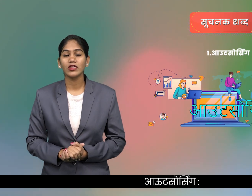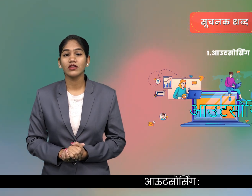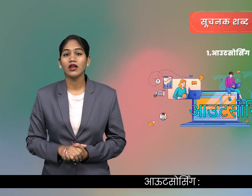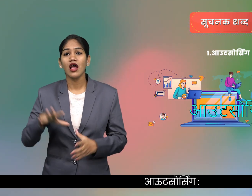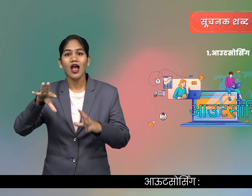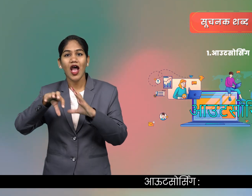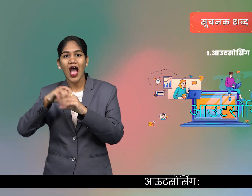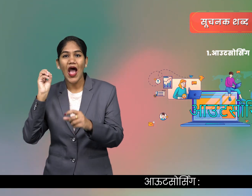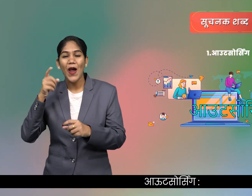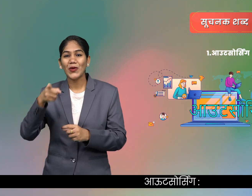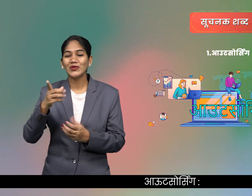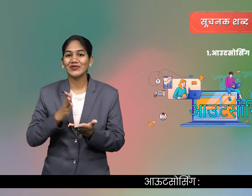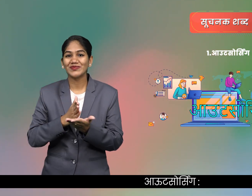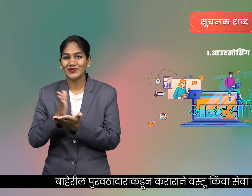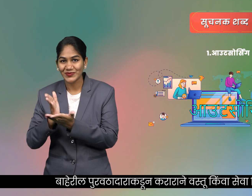आउटसोर्सिंग.